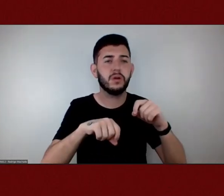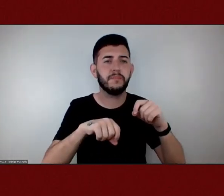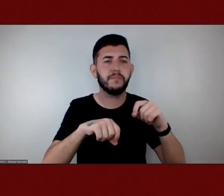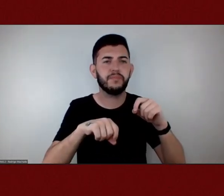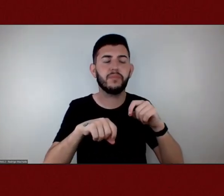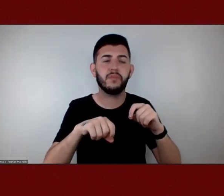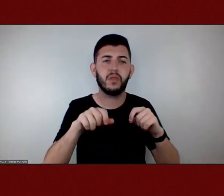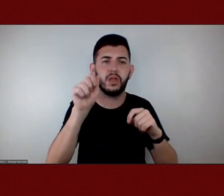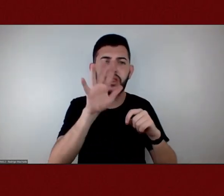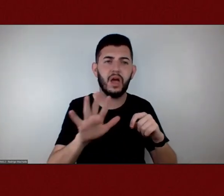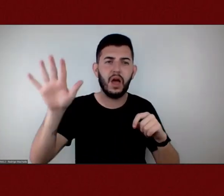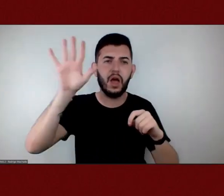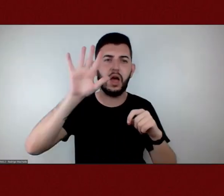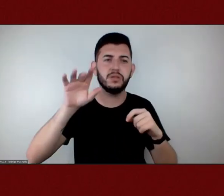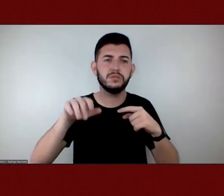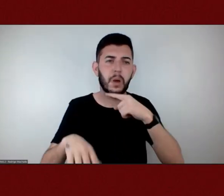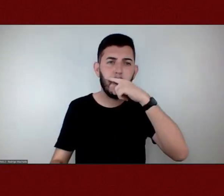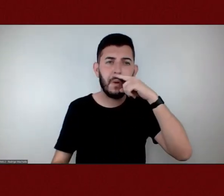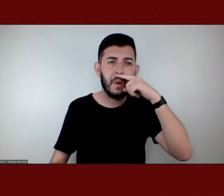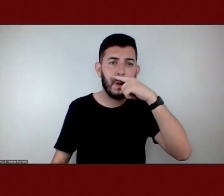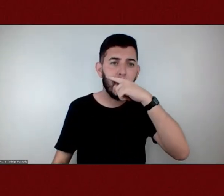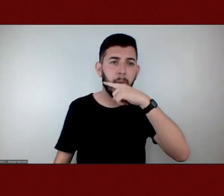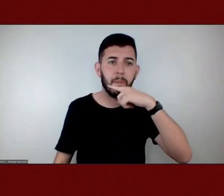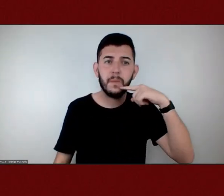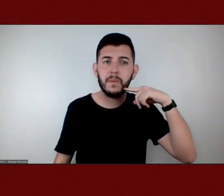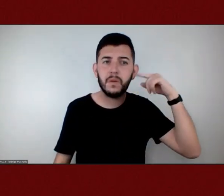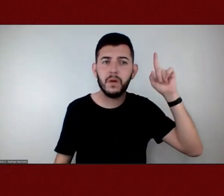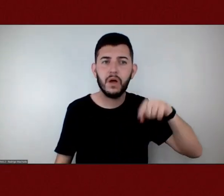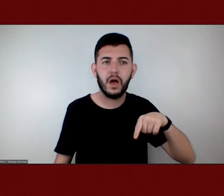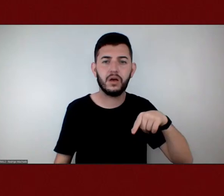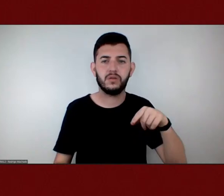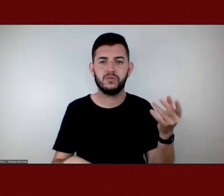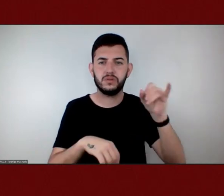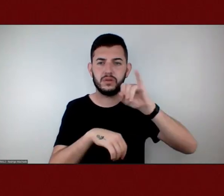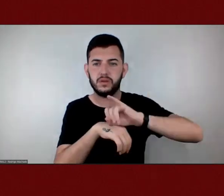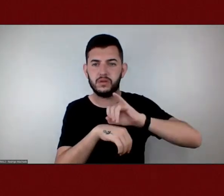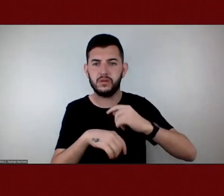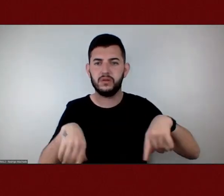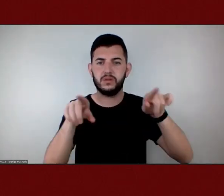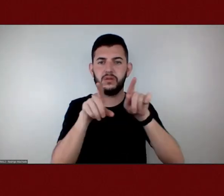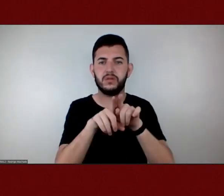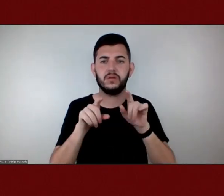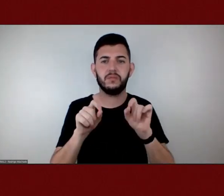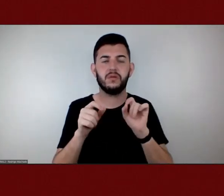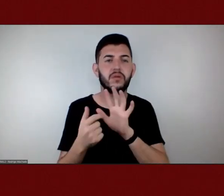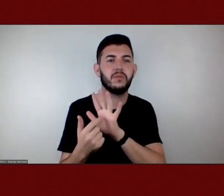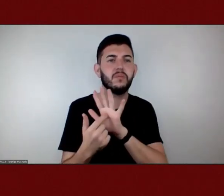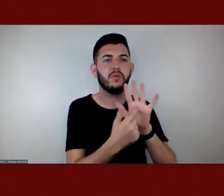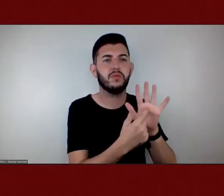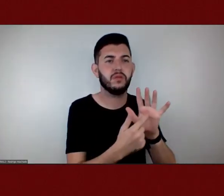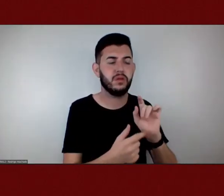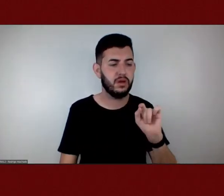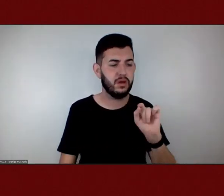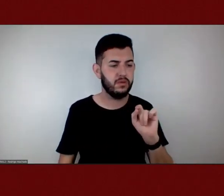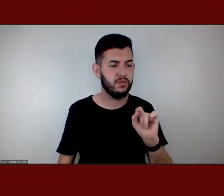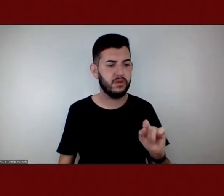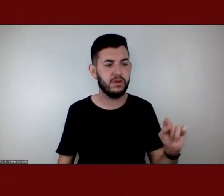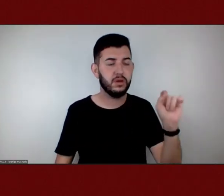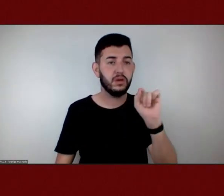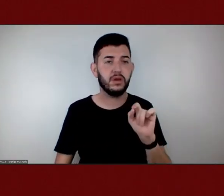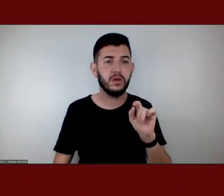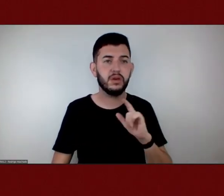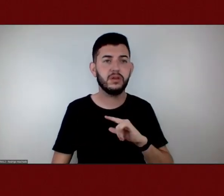inexistentes possibilidades revolucionárias no Brasil, colocaram-se, de um lado, Prestes e